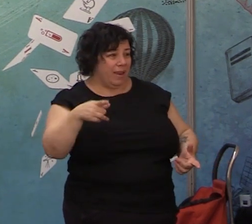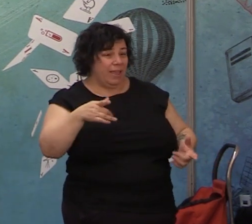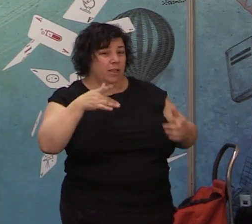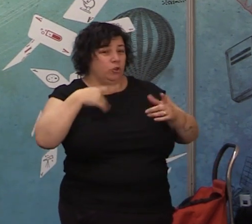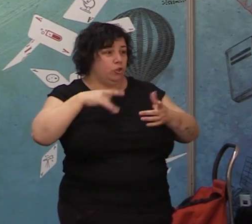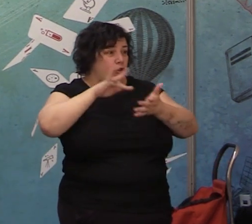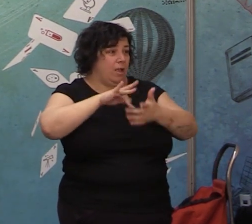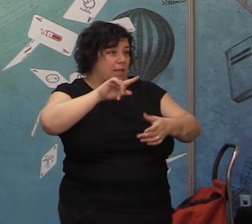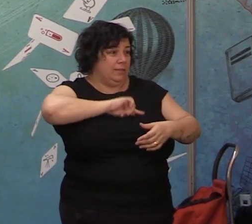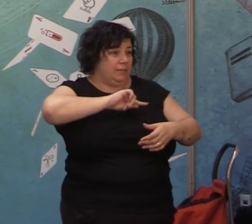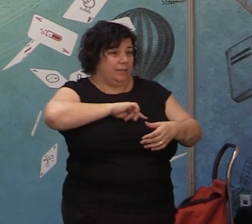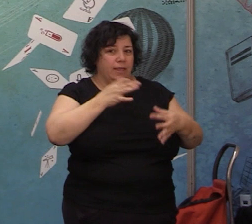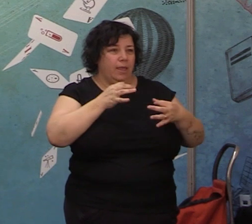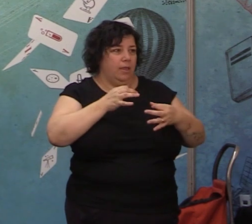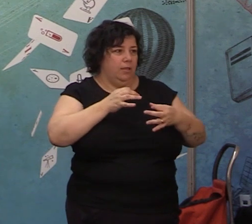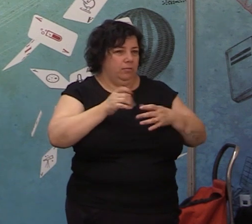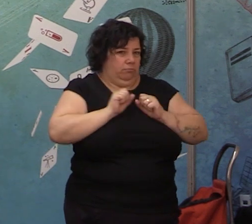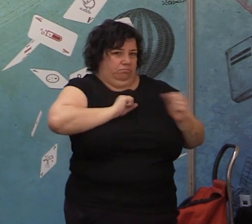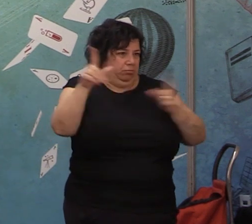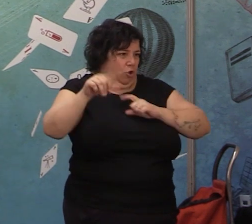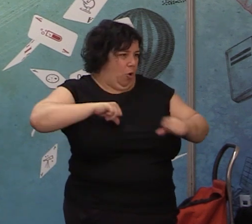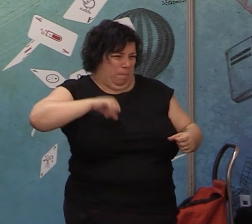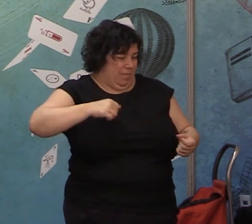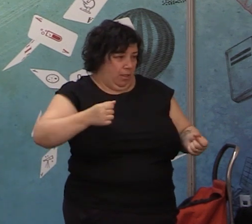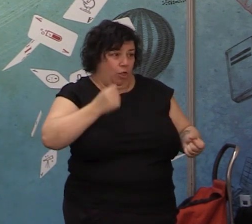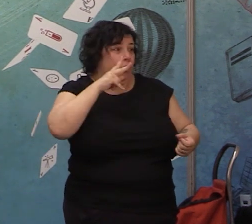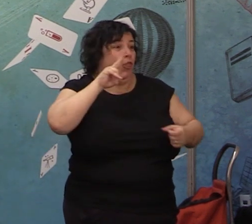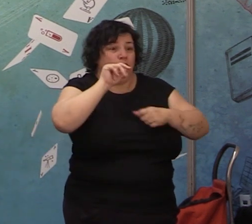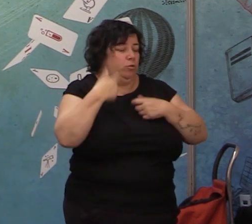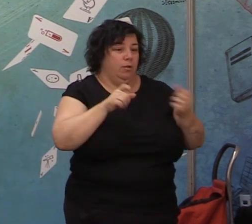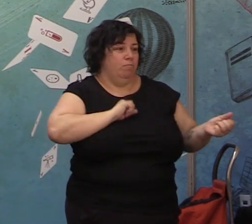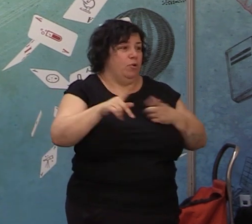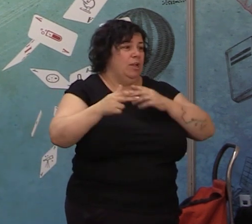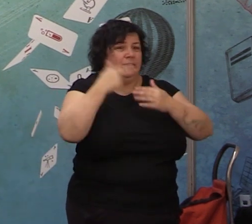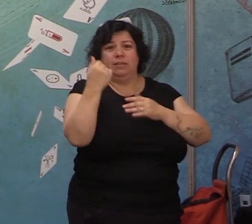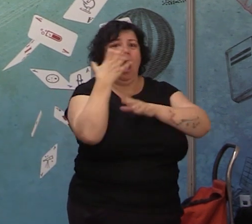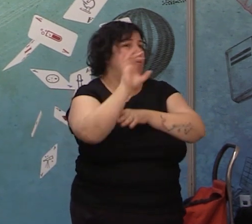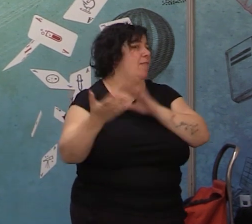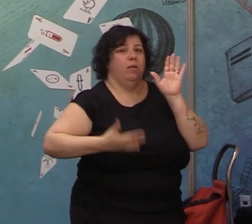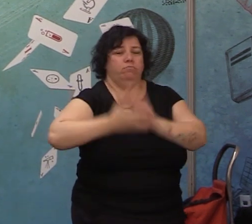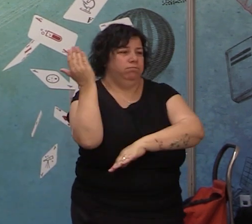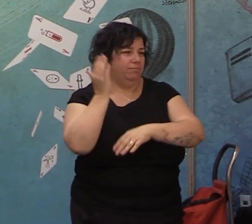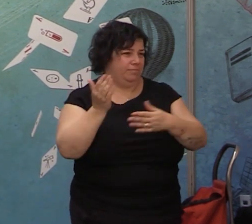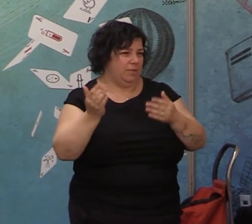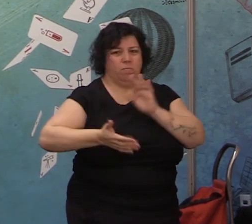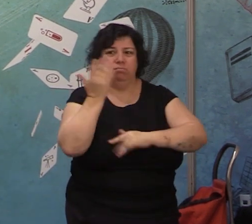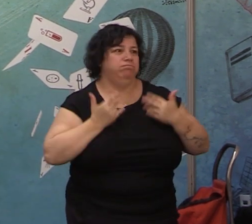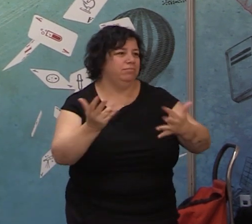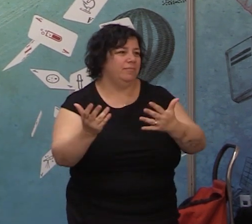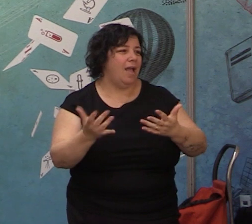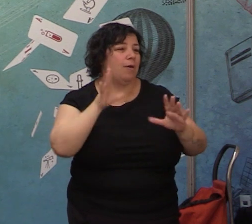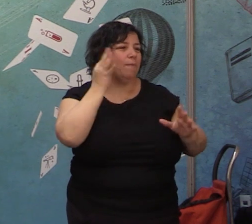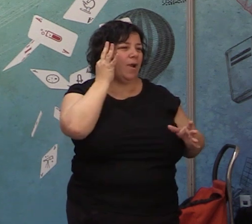sienten esto? Se van para el hospital, vamos, 2 segundos, se piunta, se llama una ambulancia, se lo lleva quien sea. Va.